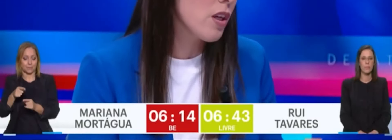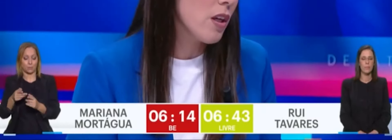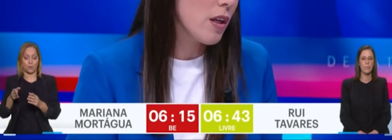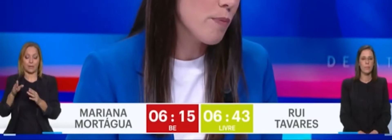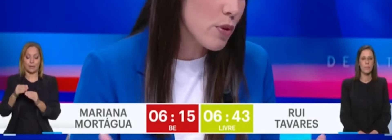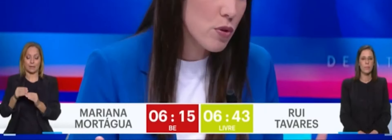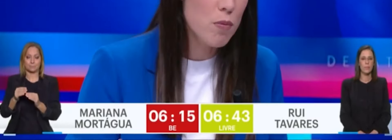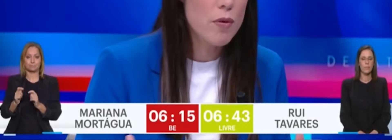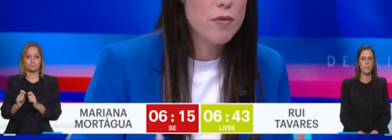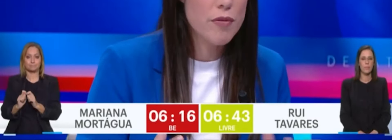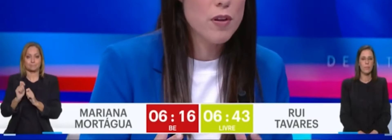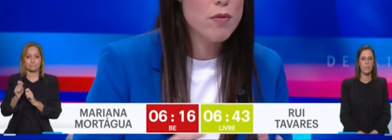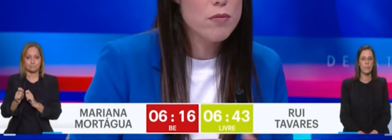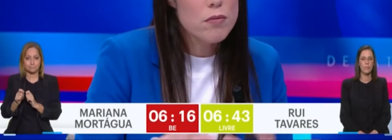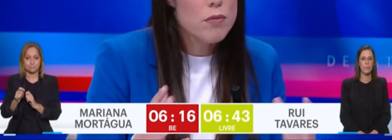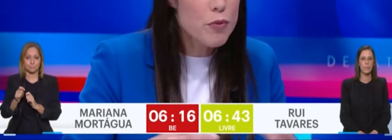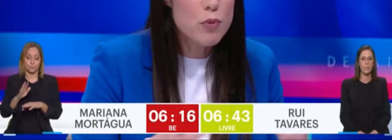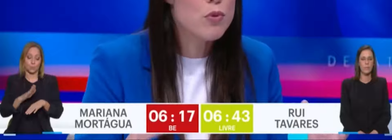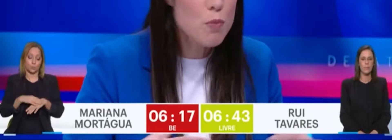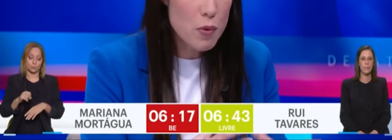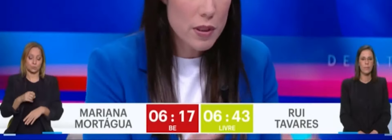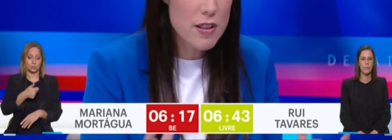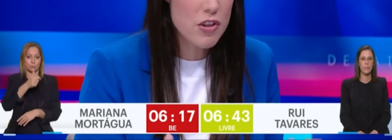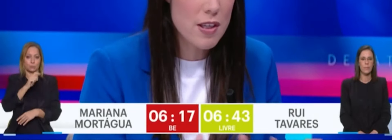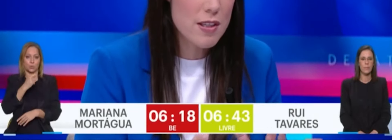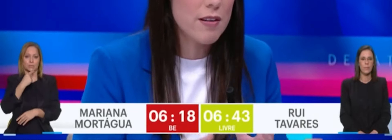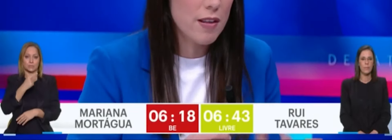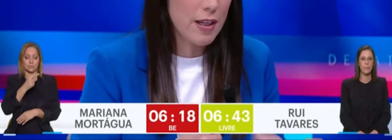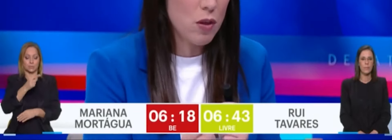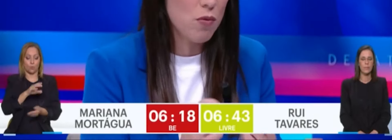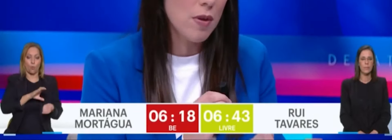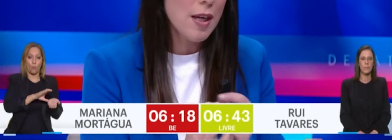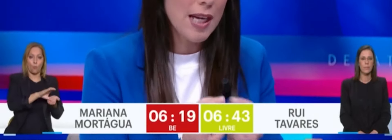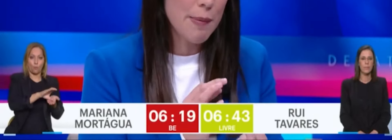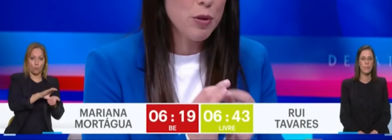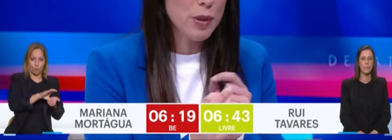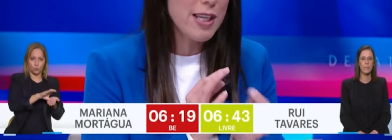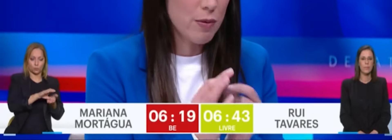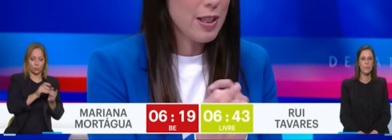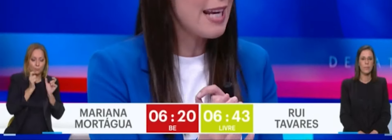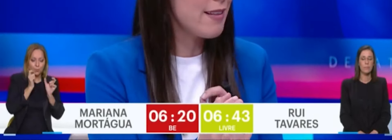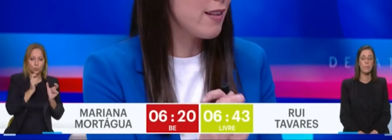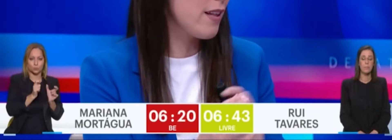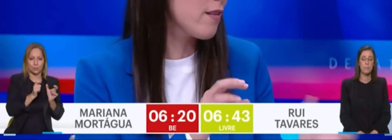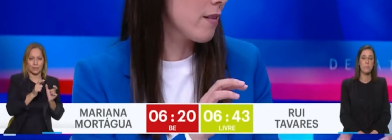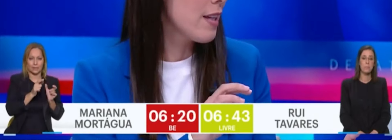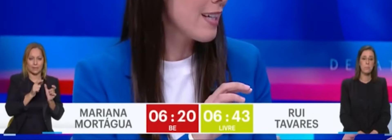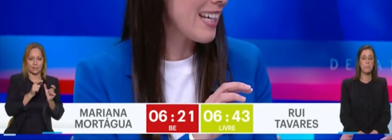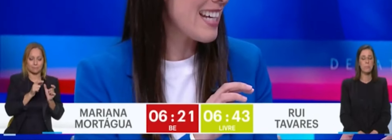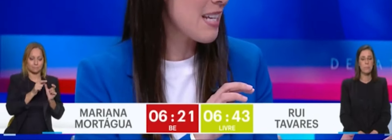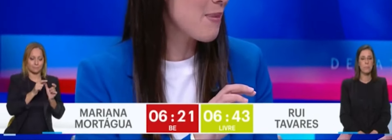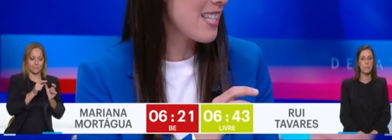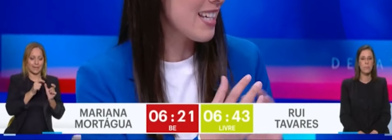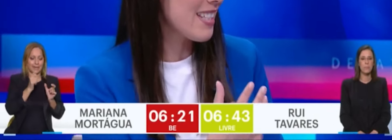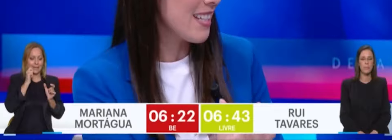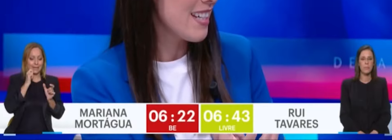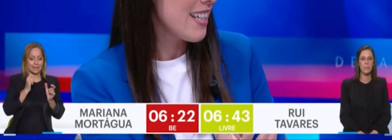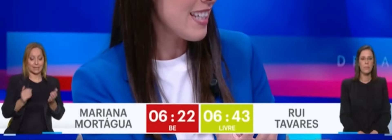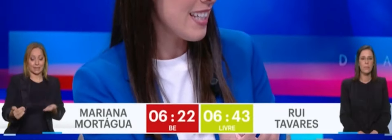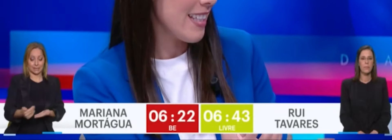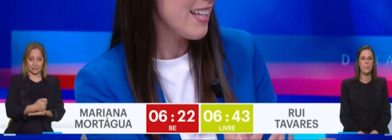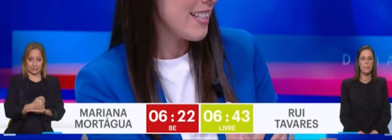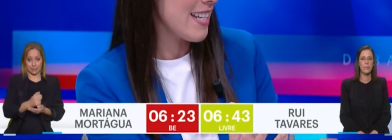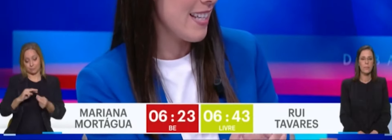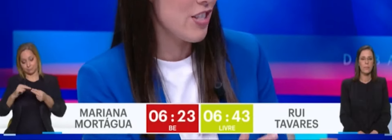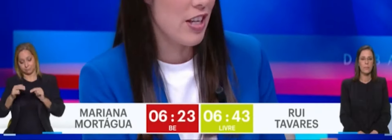caras é por isso que o bloco defende um um fundo que atualiza esta receita criando acabando com a ligação direta entre quem recebe a receita